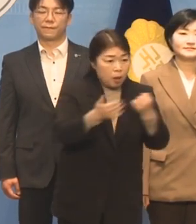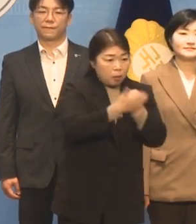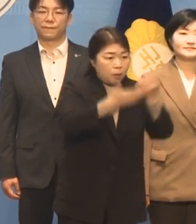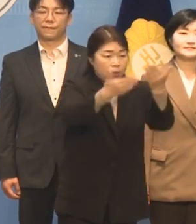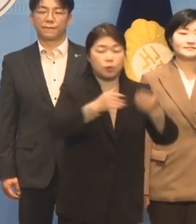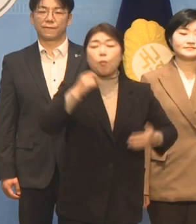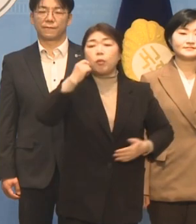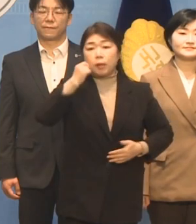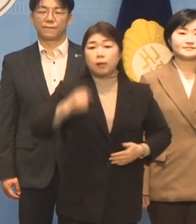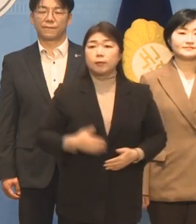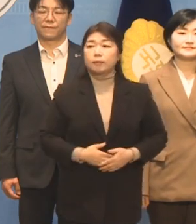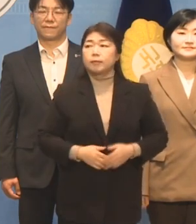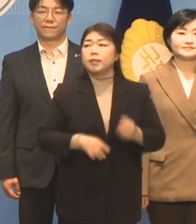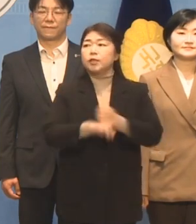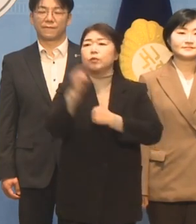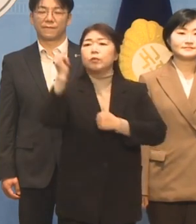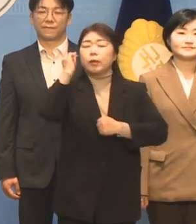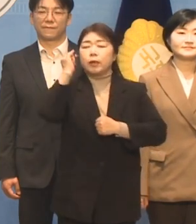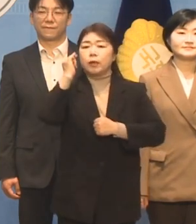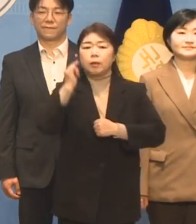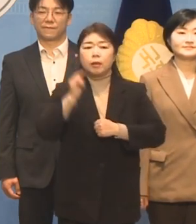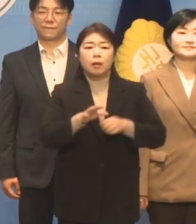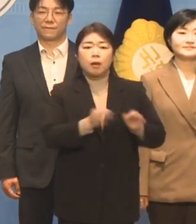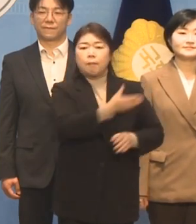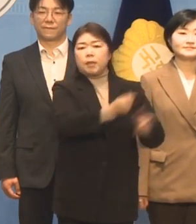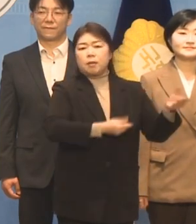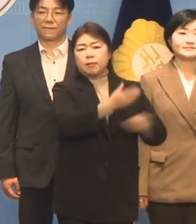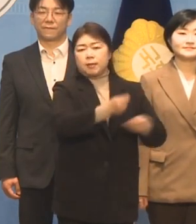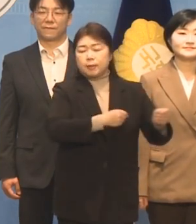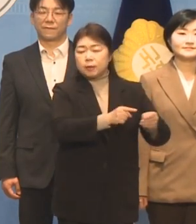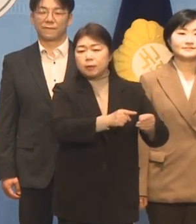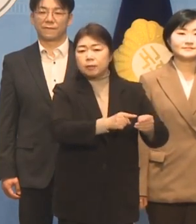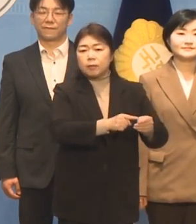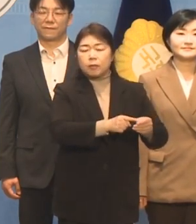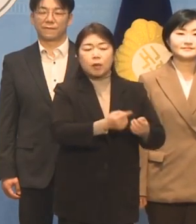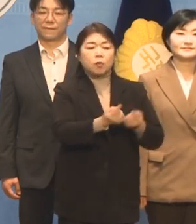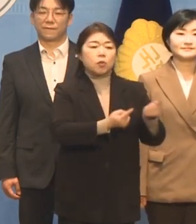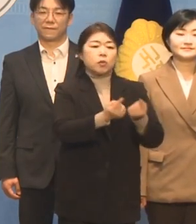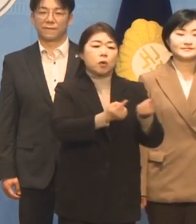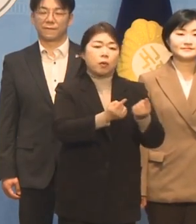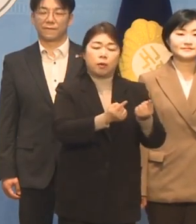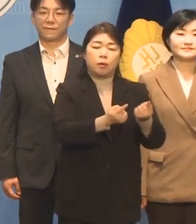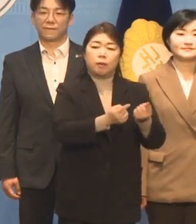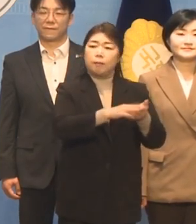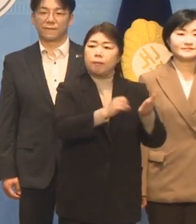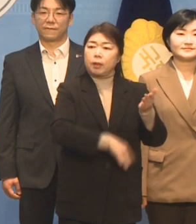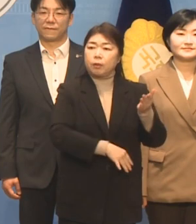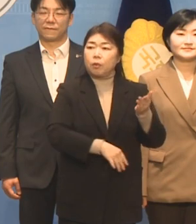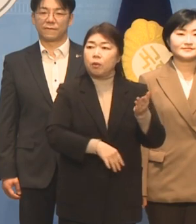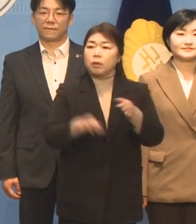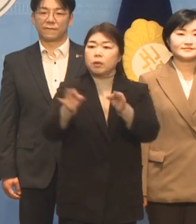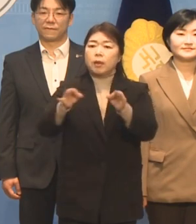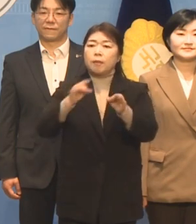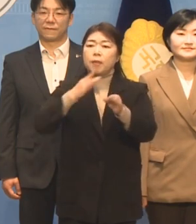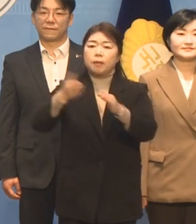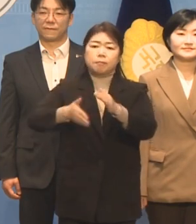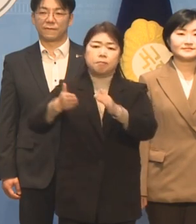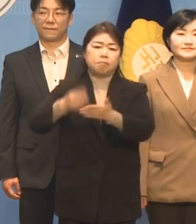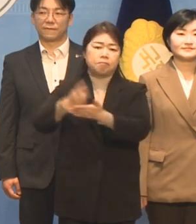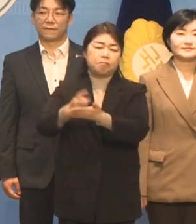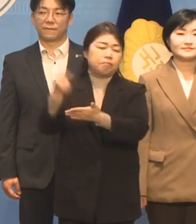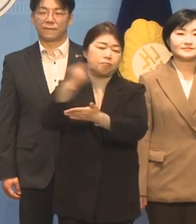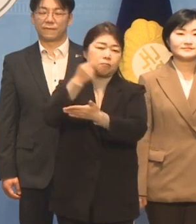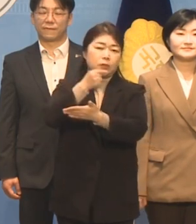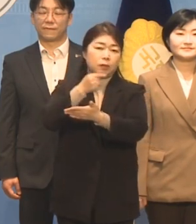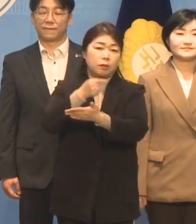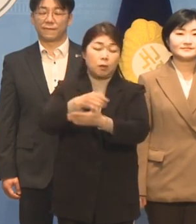있습니다. 그 이유는 대부업체 채무는 조정 대상에서 빼는 등 범위가 좁고